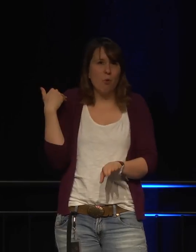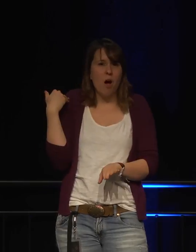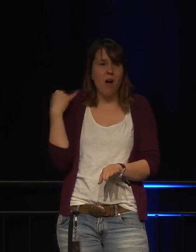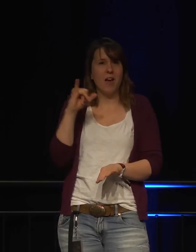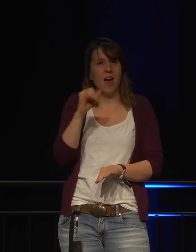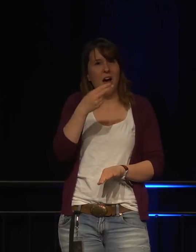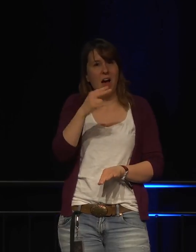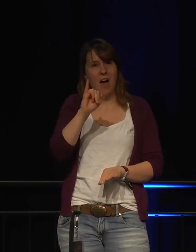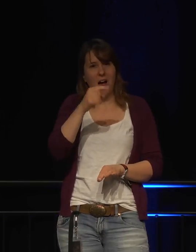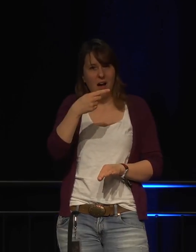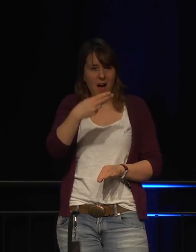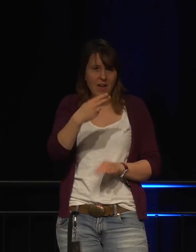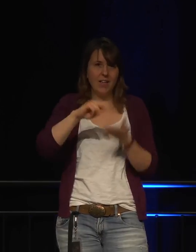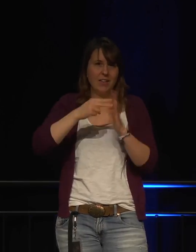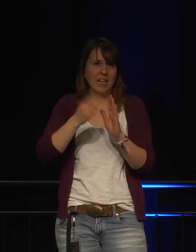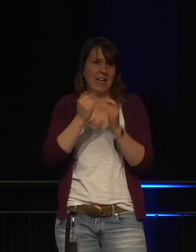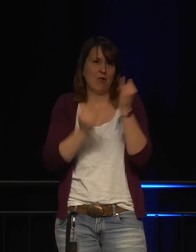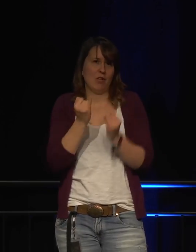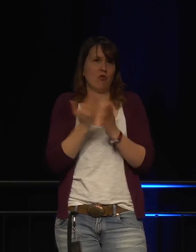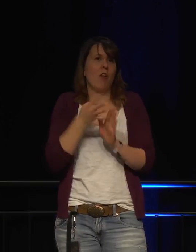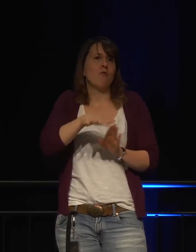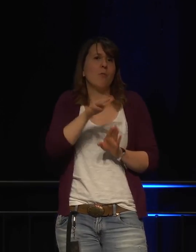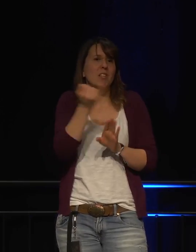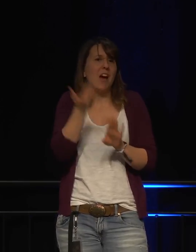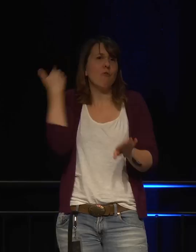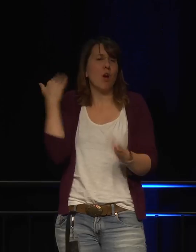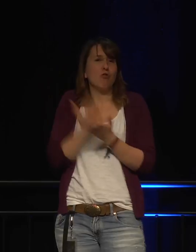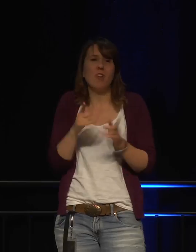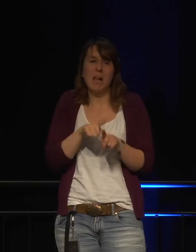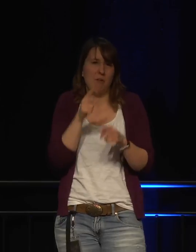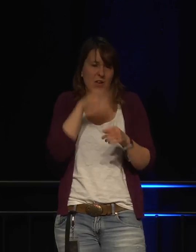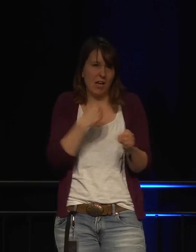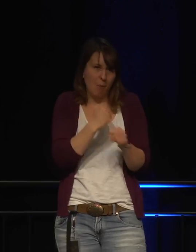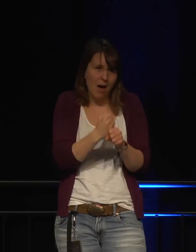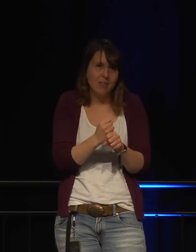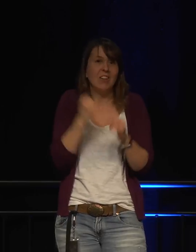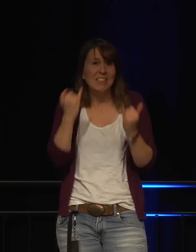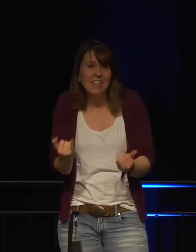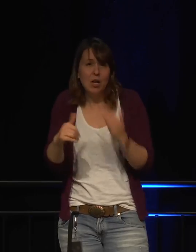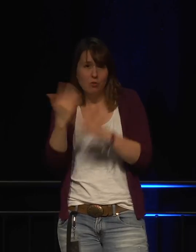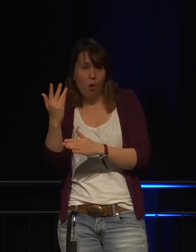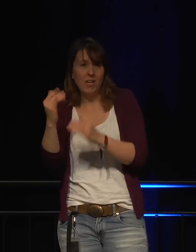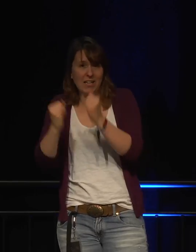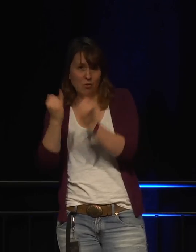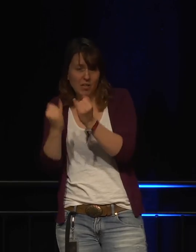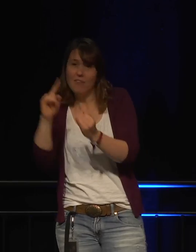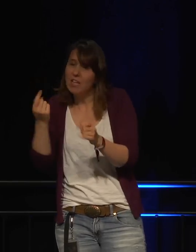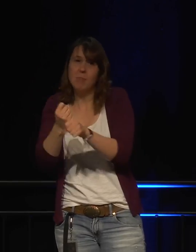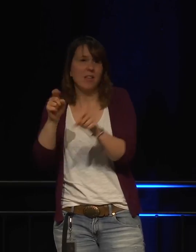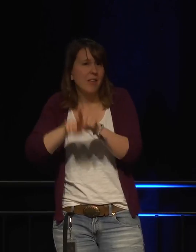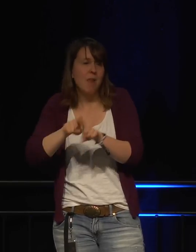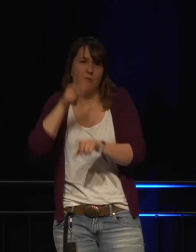que la industria de tecnología hacía hace 15 años. Así que